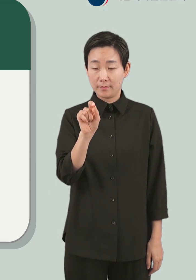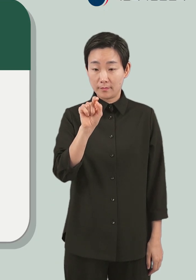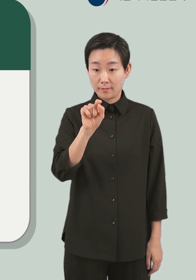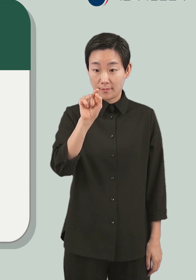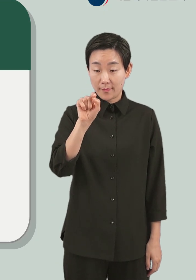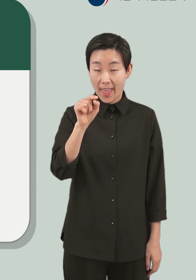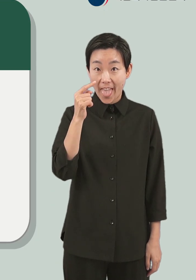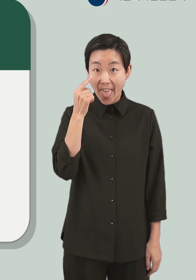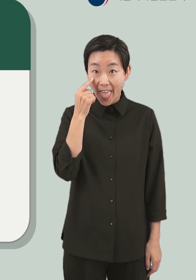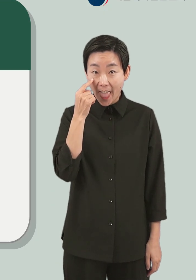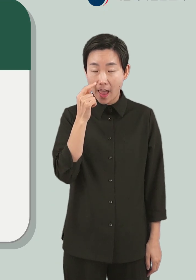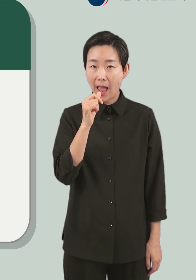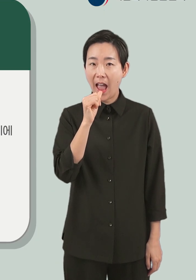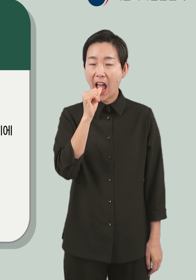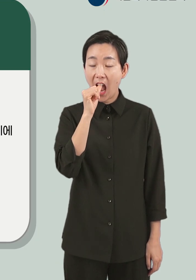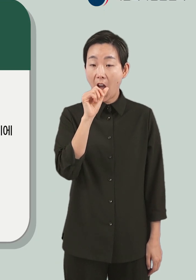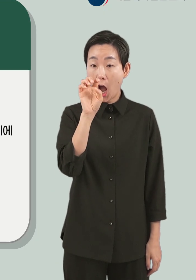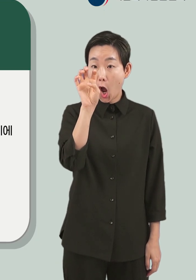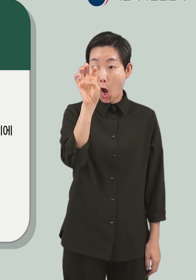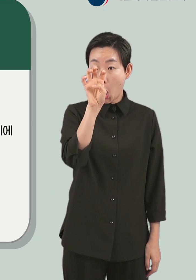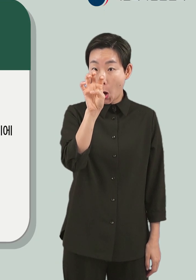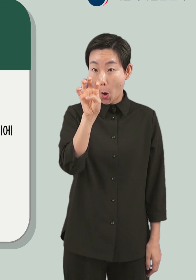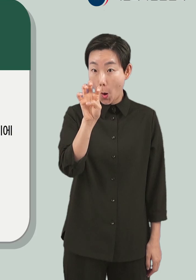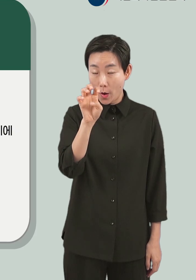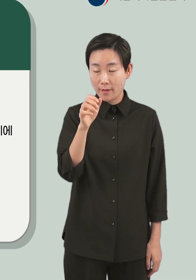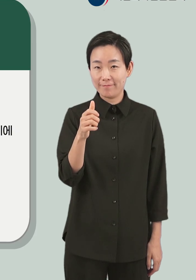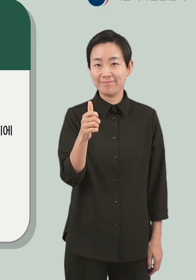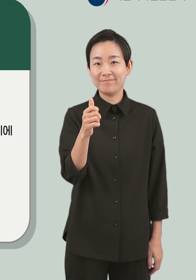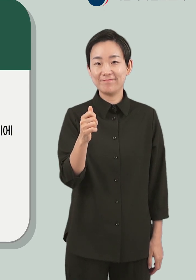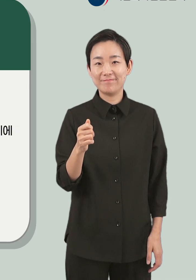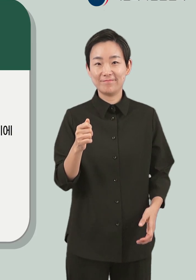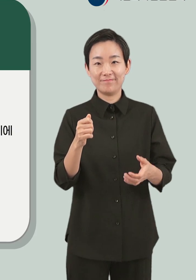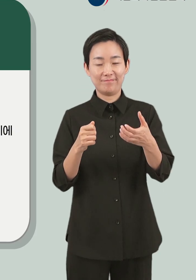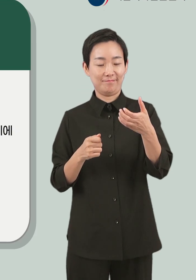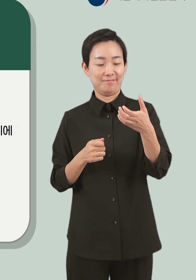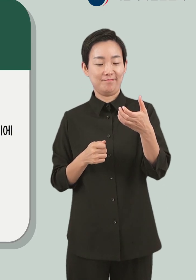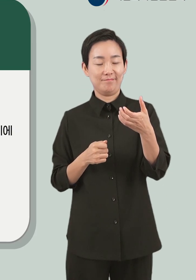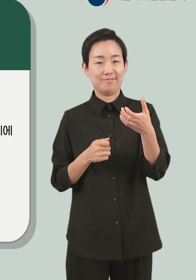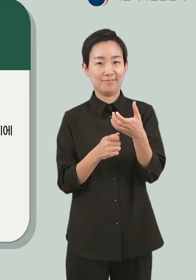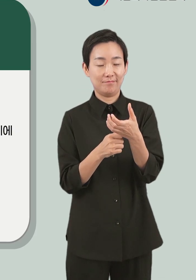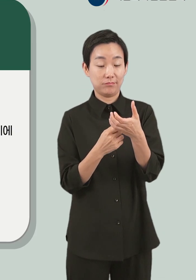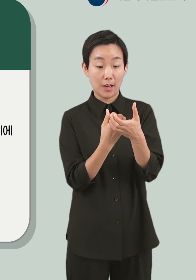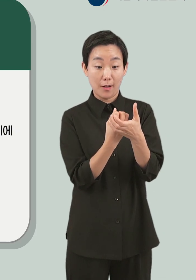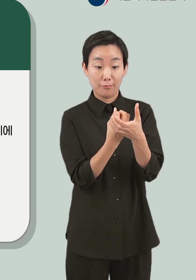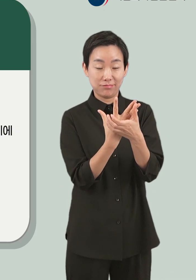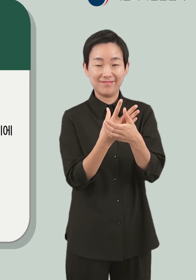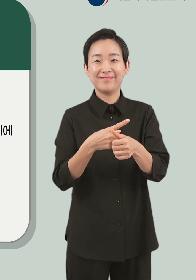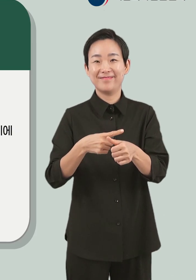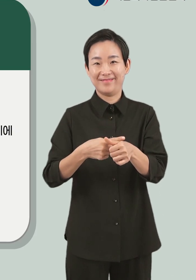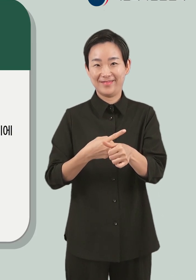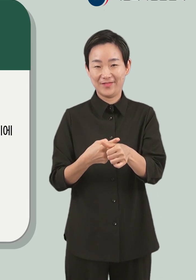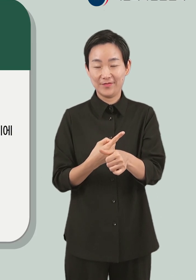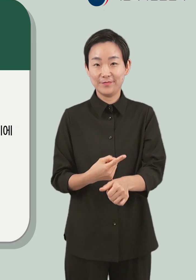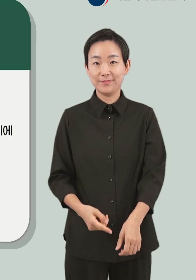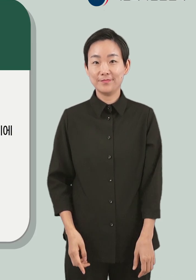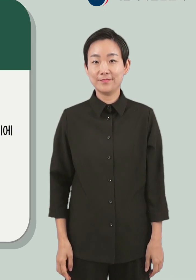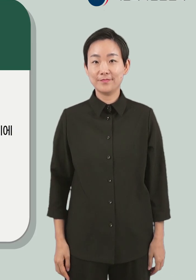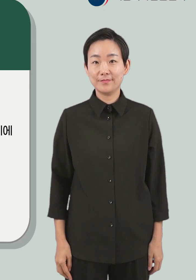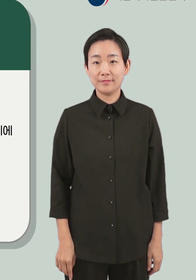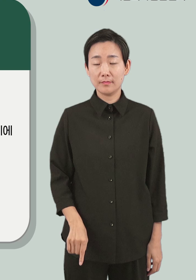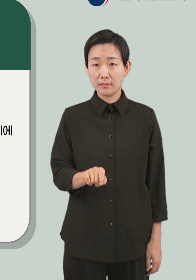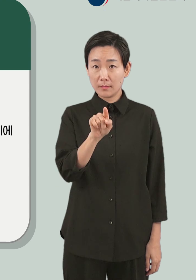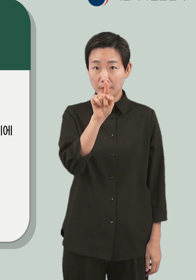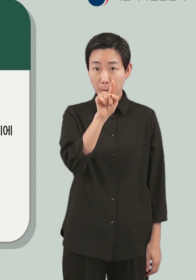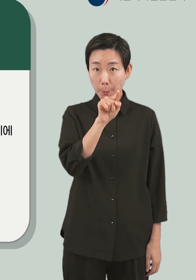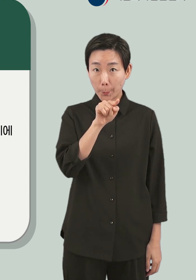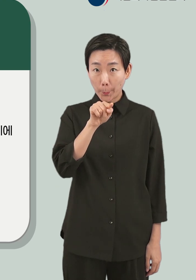가리키는 방향이 기기 삽입 전극부입니다. 기기 삽입 전극부의 금속 끝부분을 혈당 측정기에 삽입하면 기기의 전원이